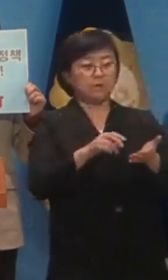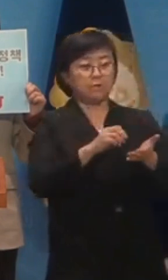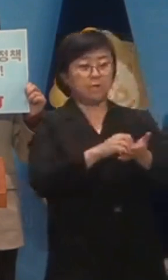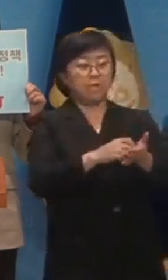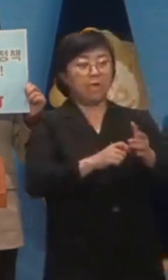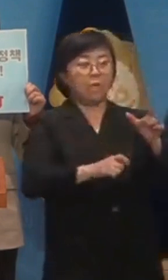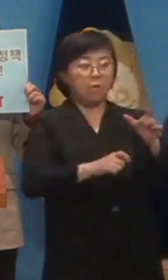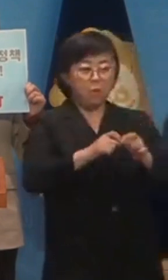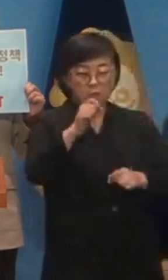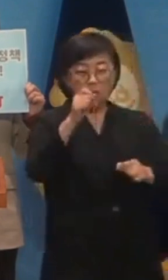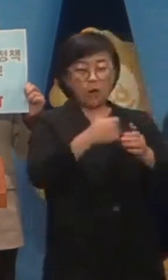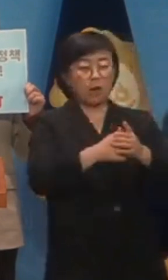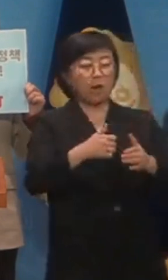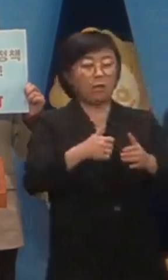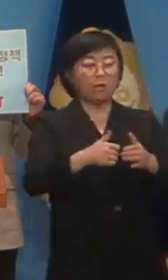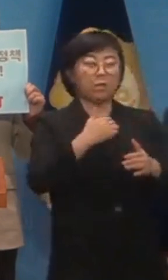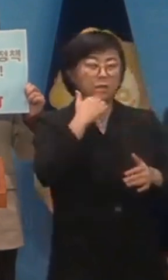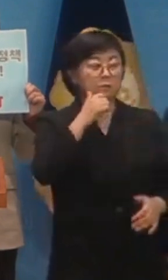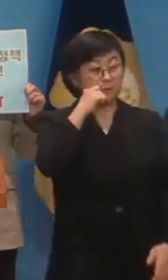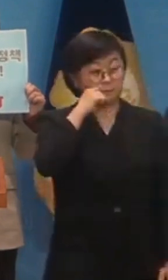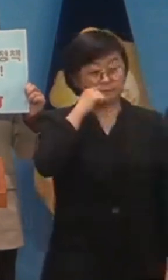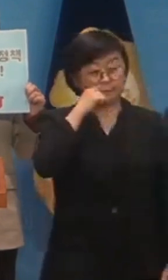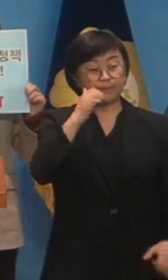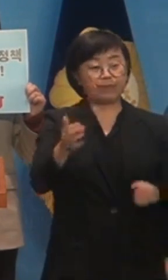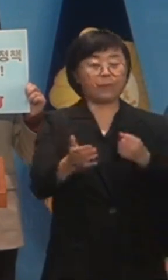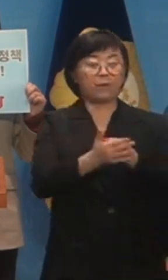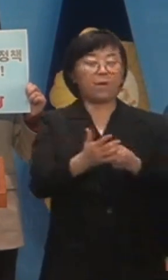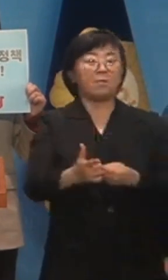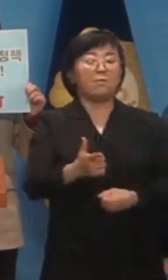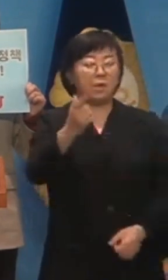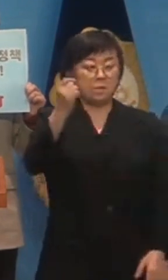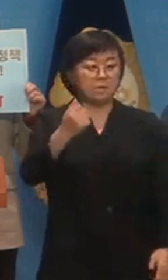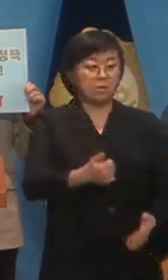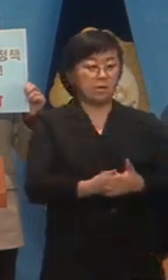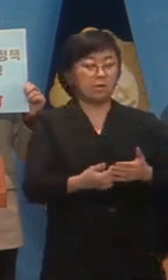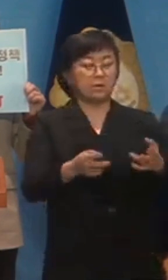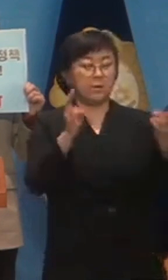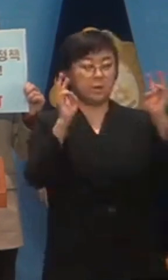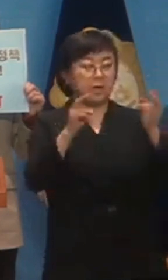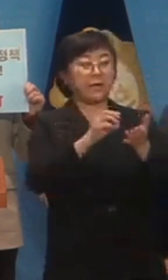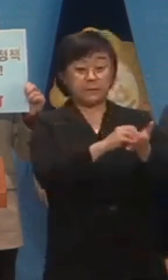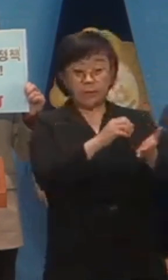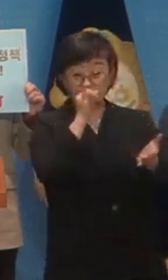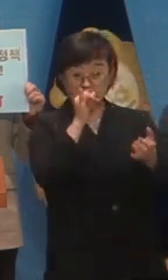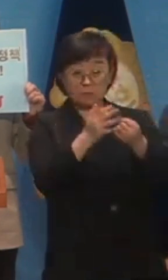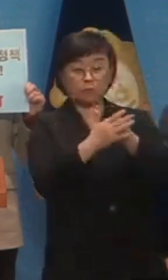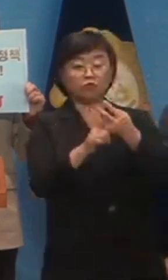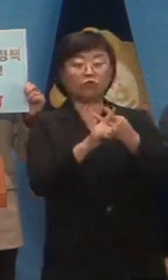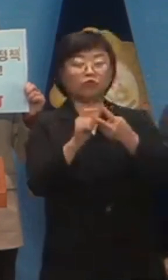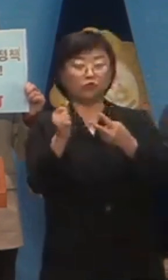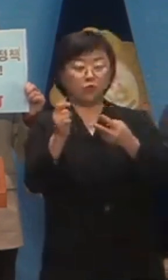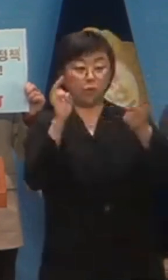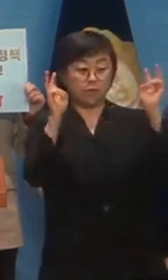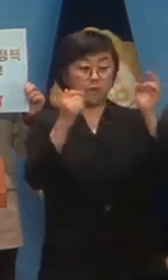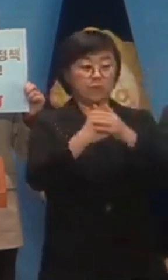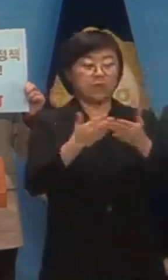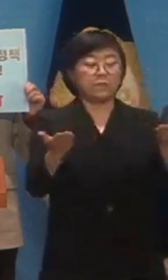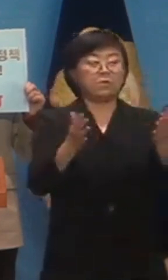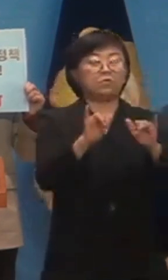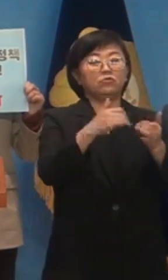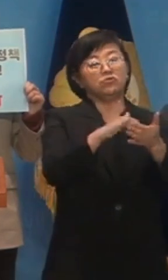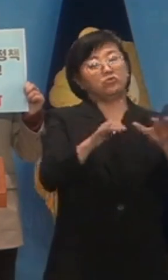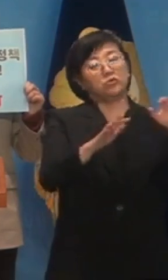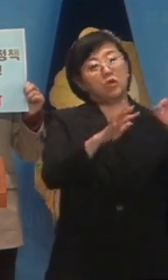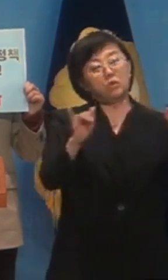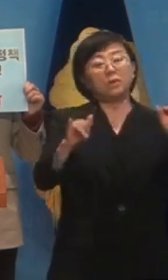앞에서 오래 서성일 수 없었습니다. 일단 되는 대로 들어간 중소기업은 흔히 직원 수